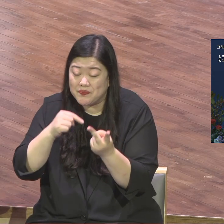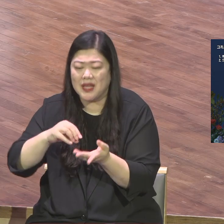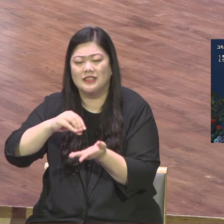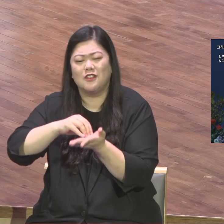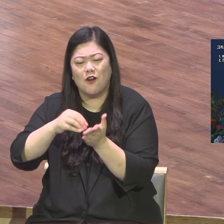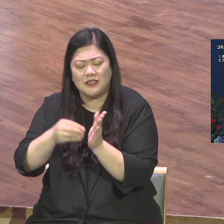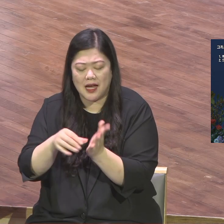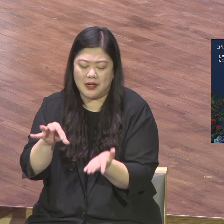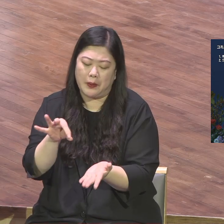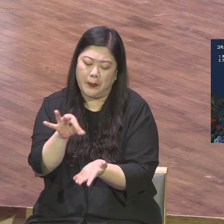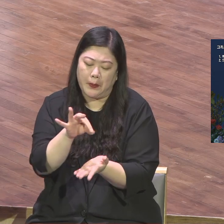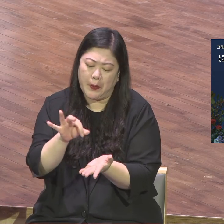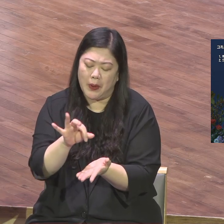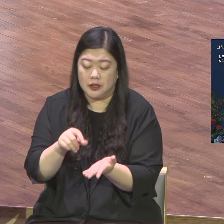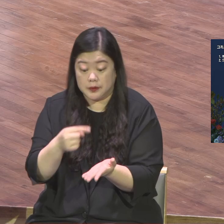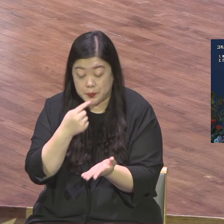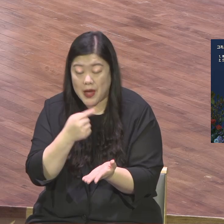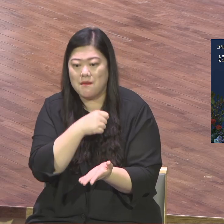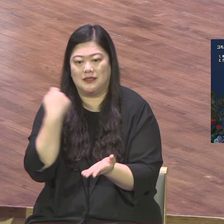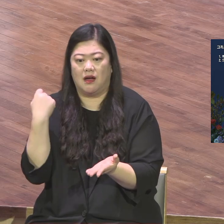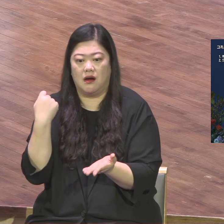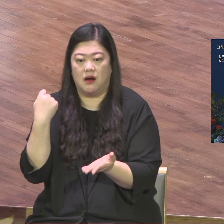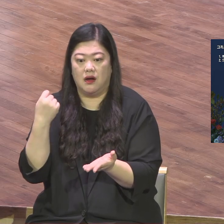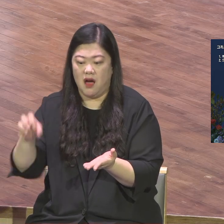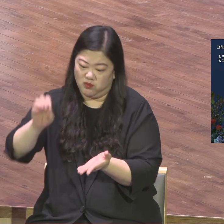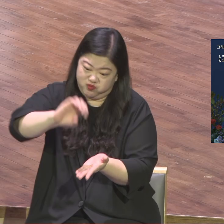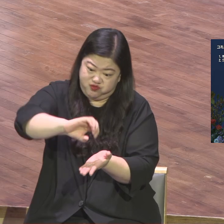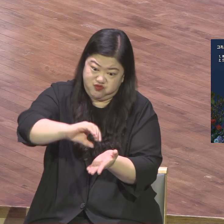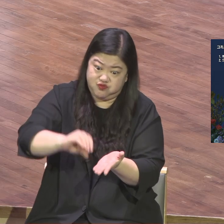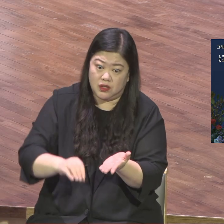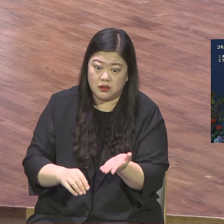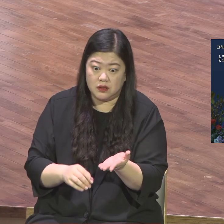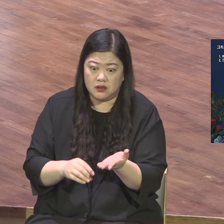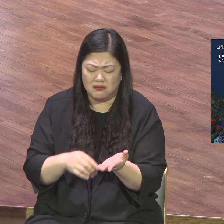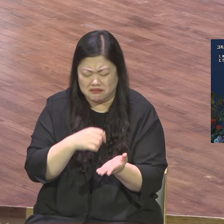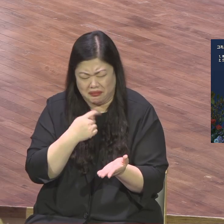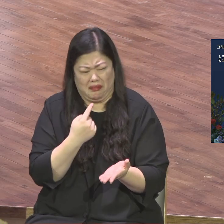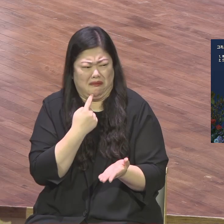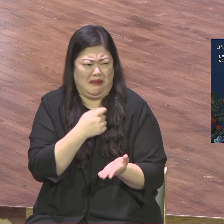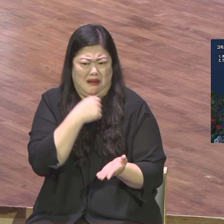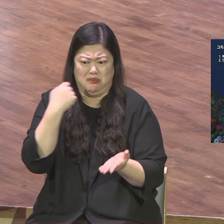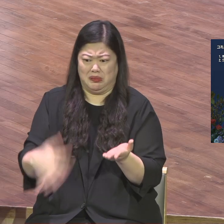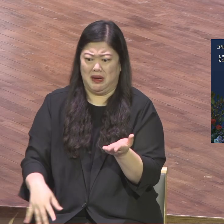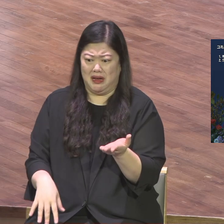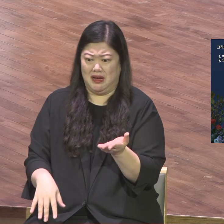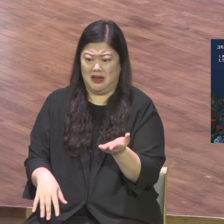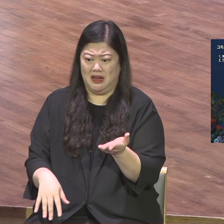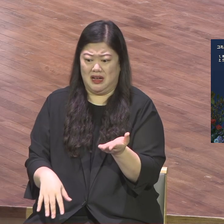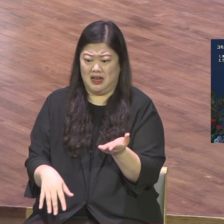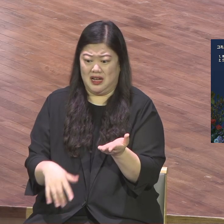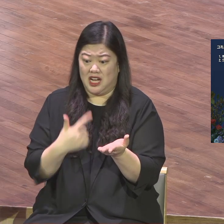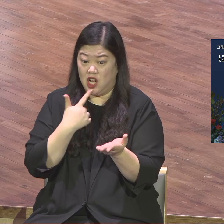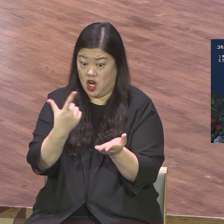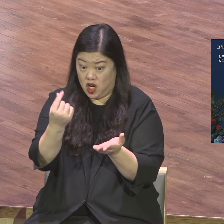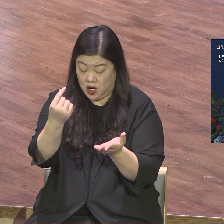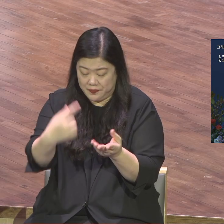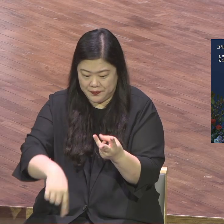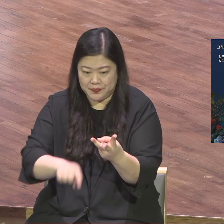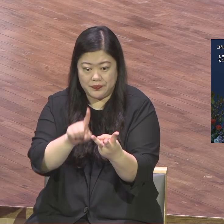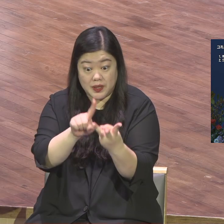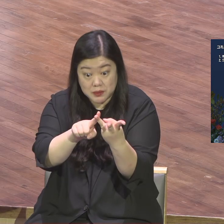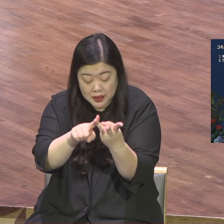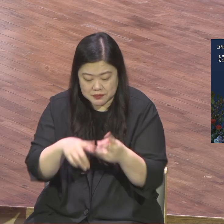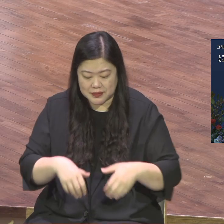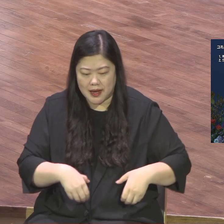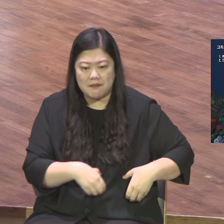그런데 독특하게도 망설임이라는 표현을 들어가세요. 이 망설임, 이 망설임이